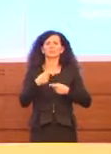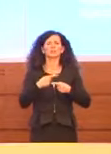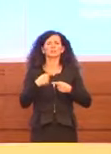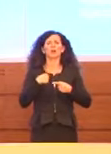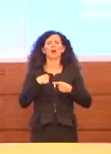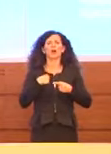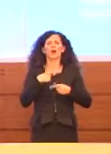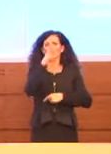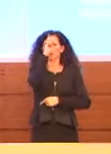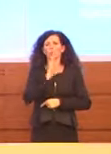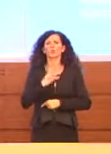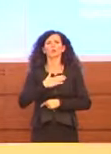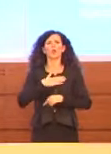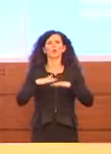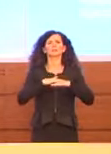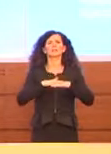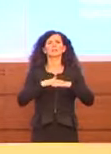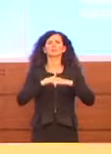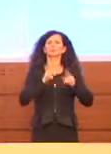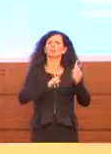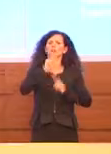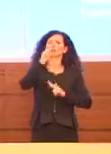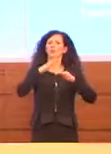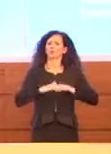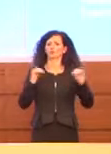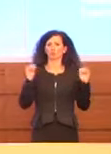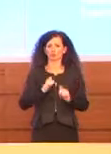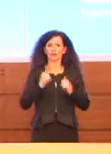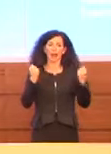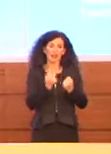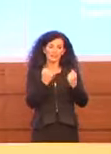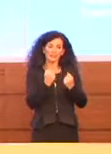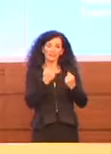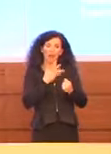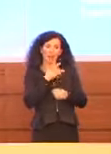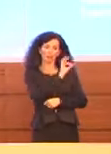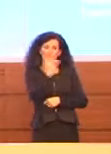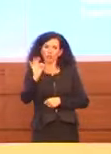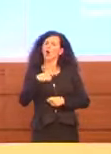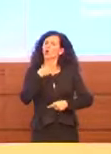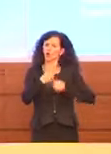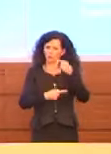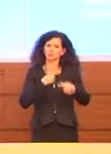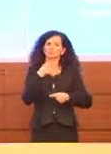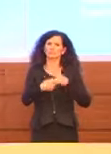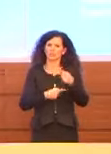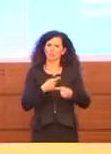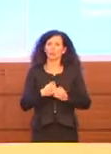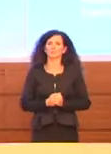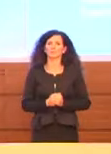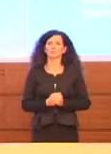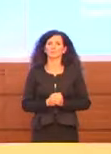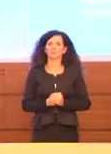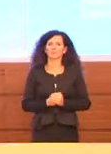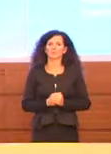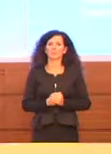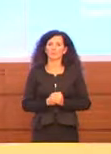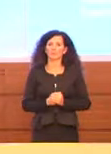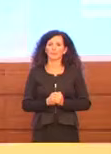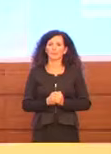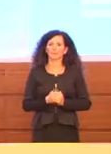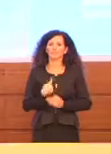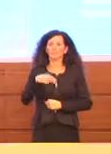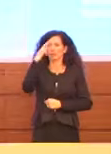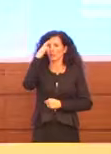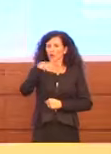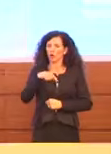della protezione civile nelle attività che stiamo portando avanti in particolare voglio ricordare che ad oggi sono più